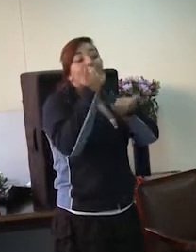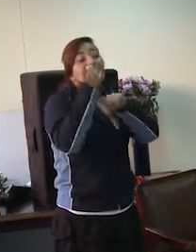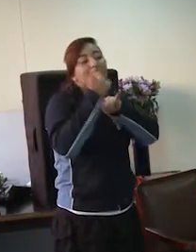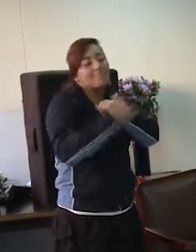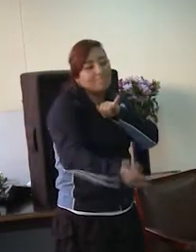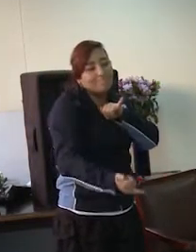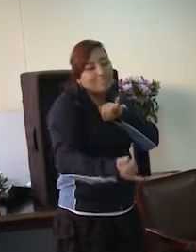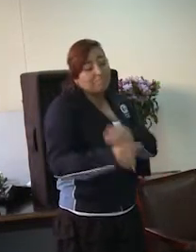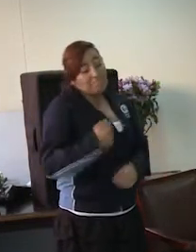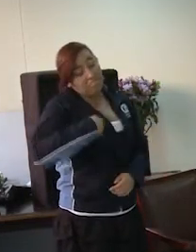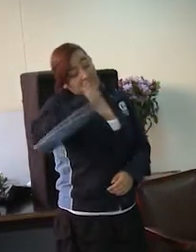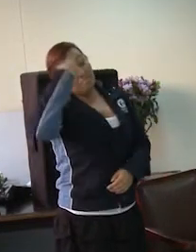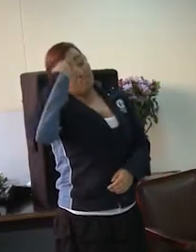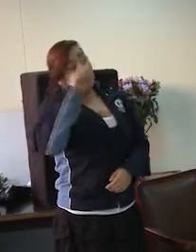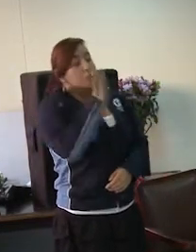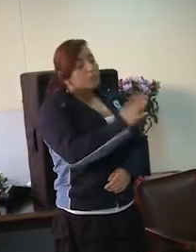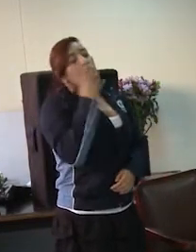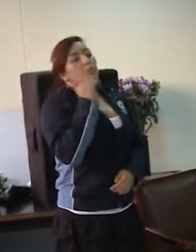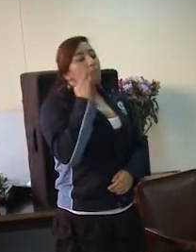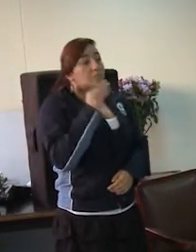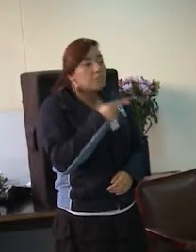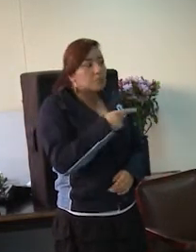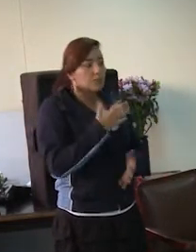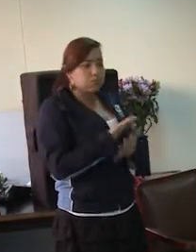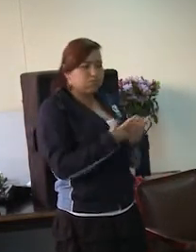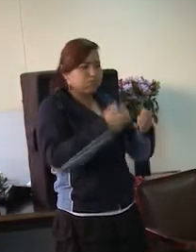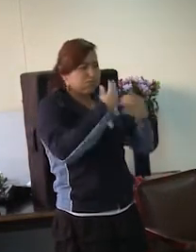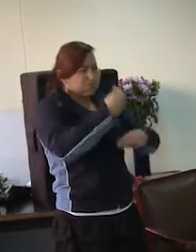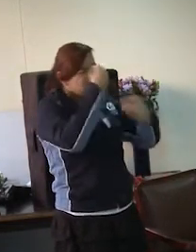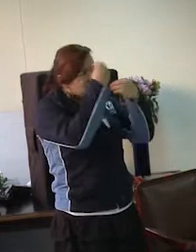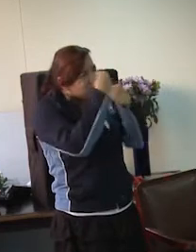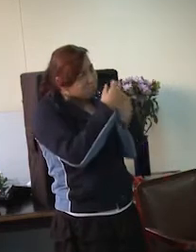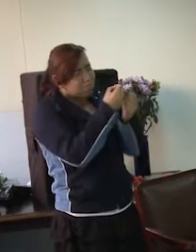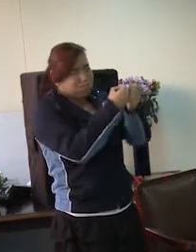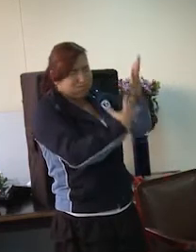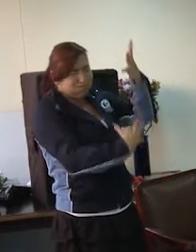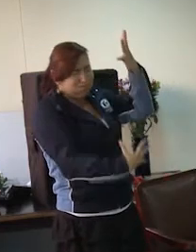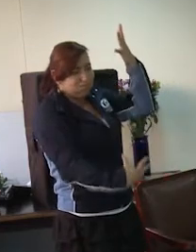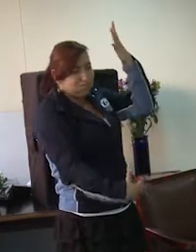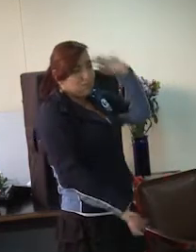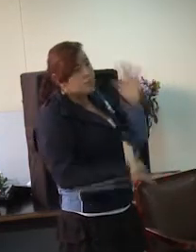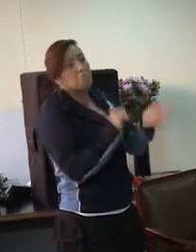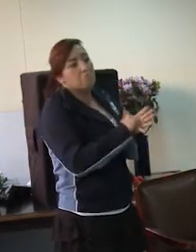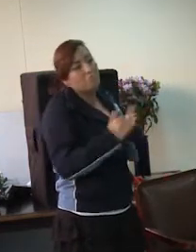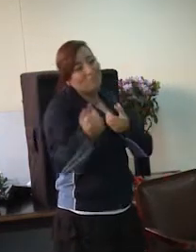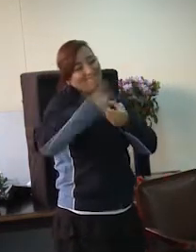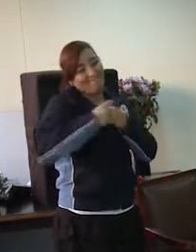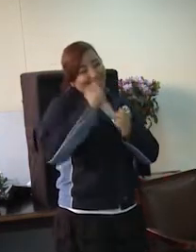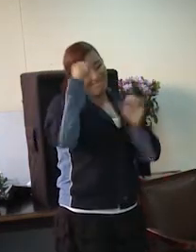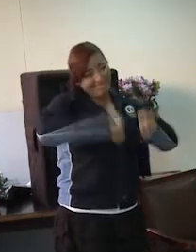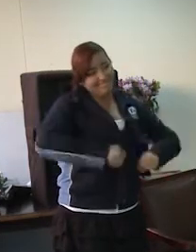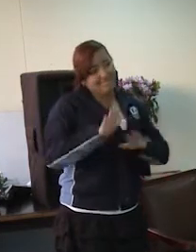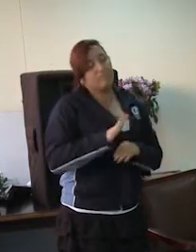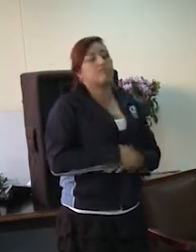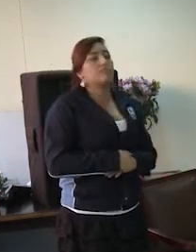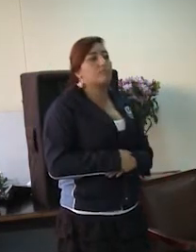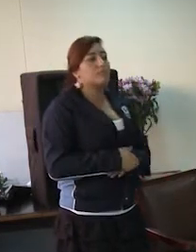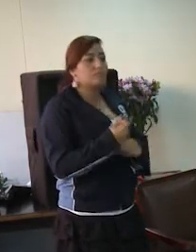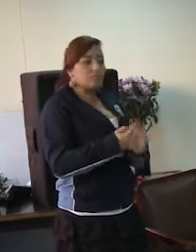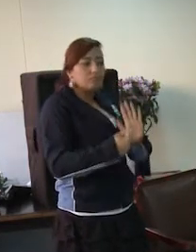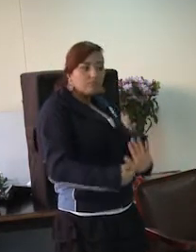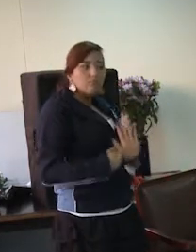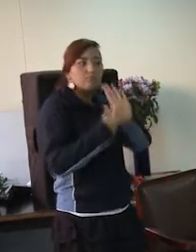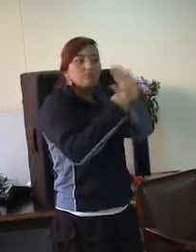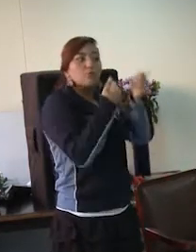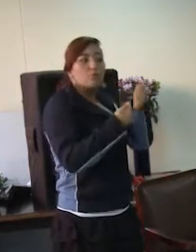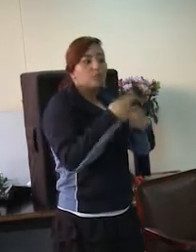Finalmente considero que de aquella experiencia común quedan muchas enseñanzas con respecto al registro calificado. Resalto la construcción y el diálogo